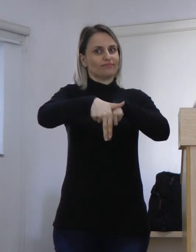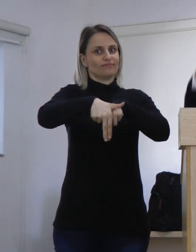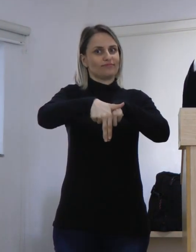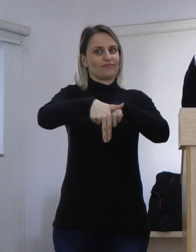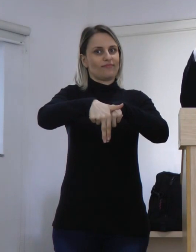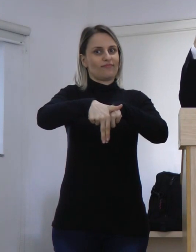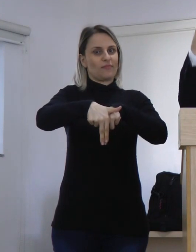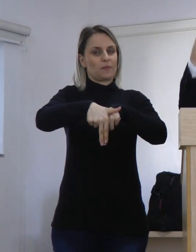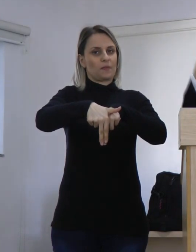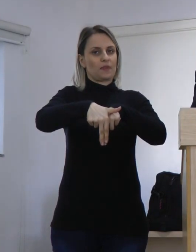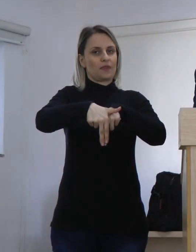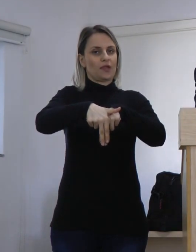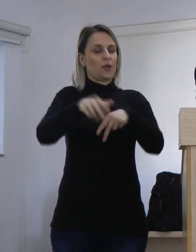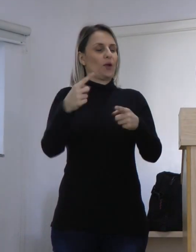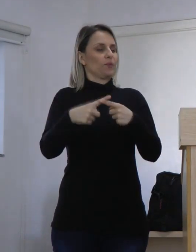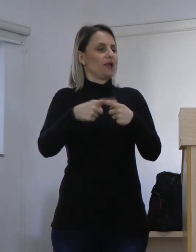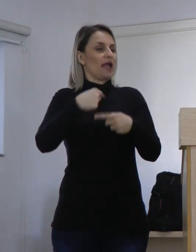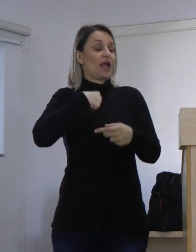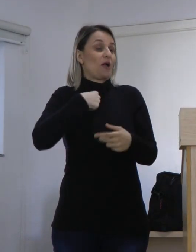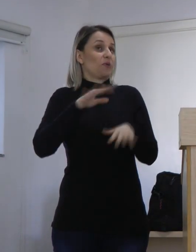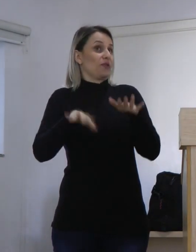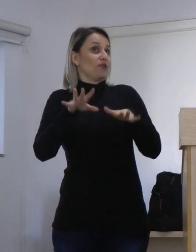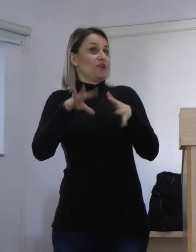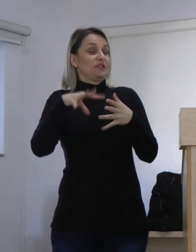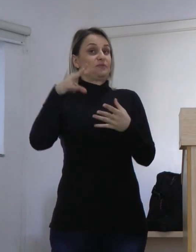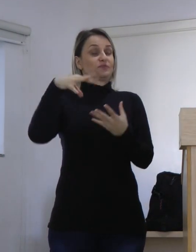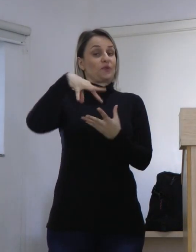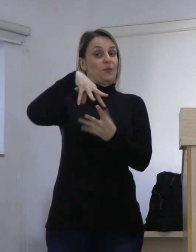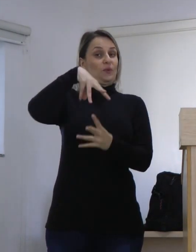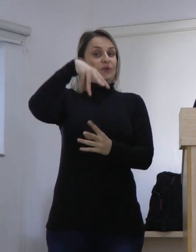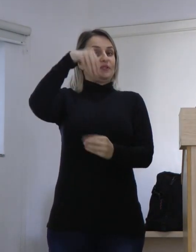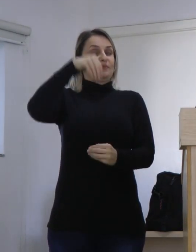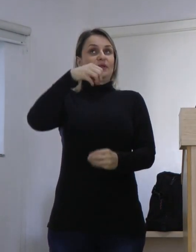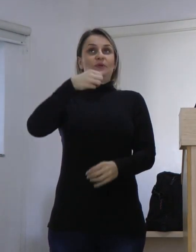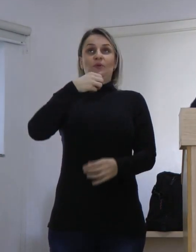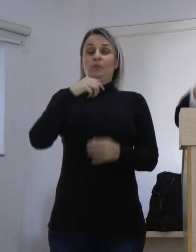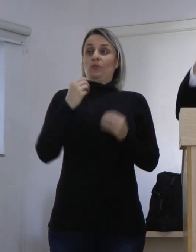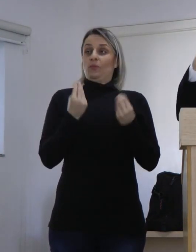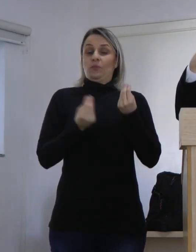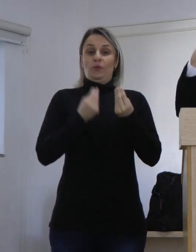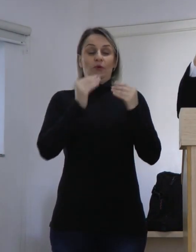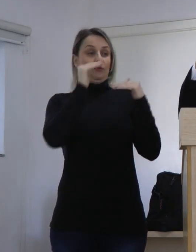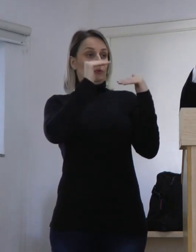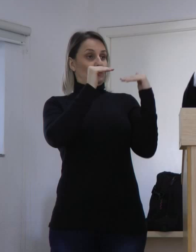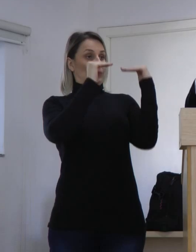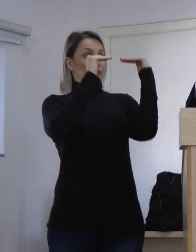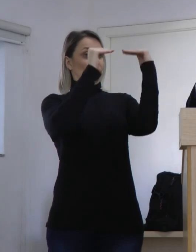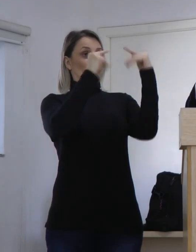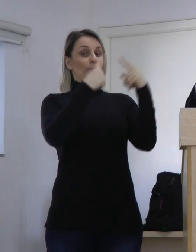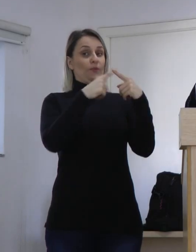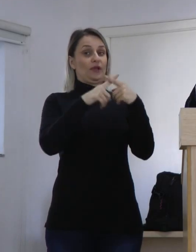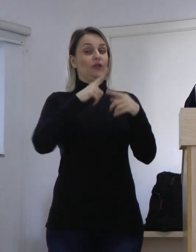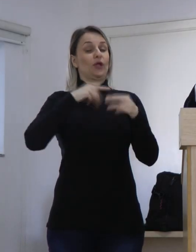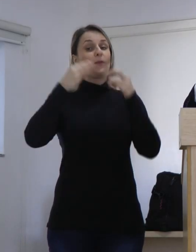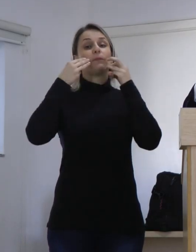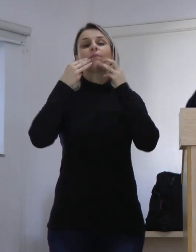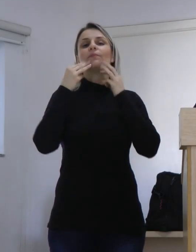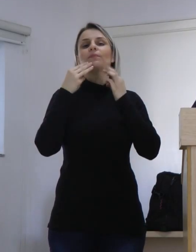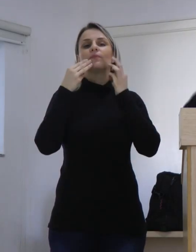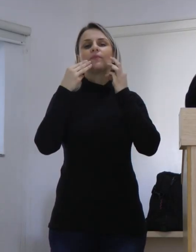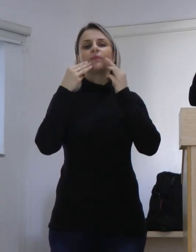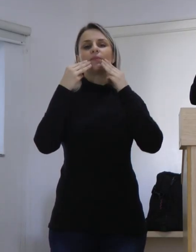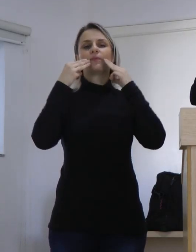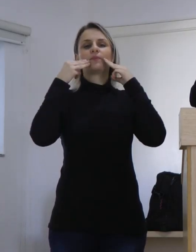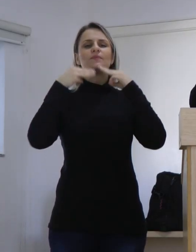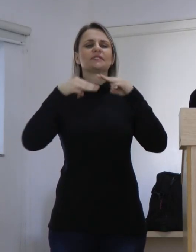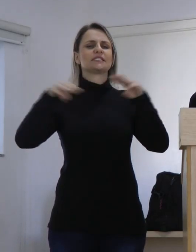Eu devo ser um espírito muito nobre para Deus ter me confiado uma missão tão difícil. A gente sai da condição de vítima e se